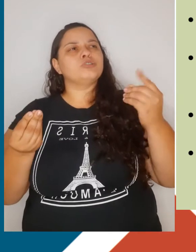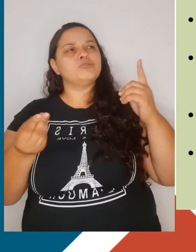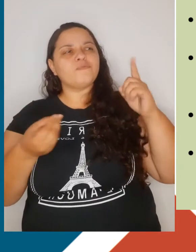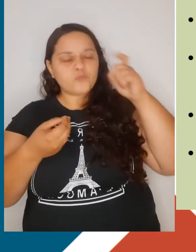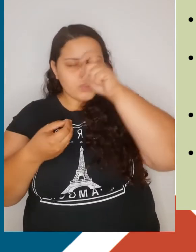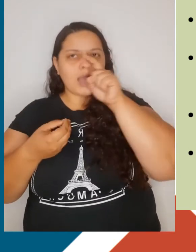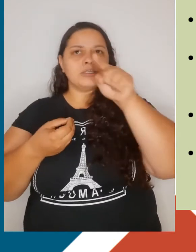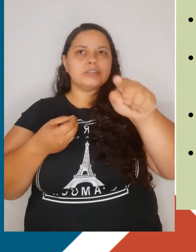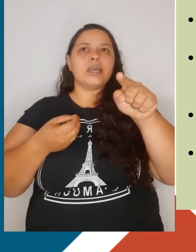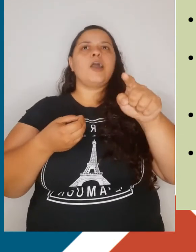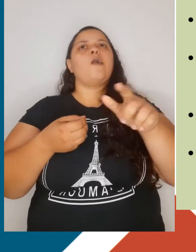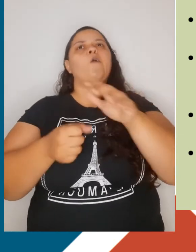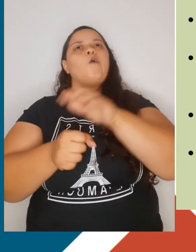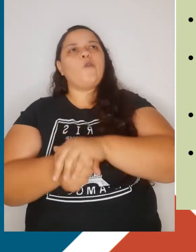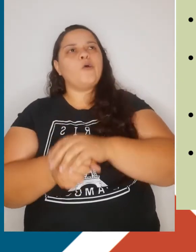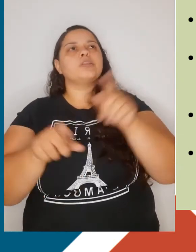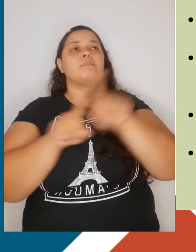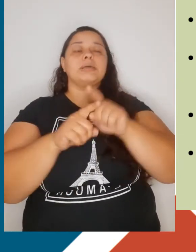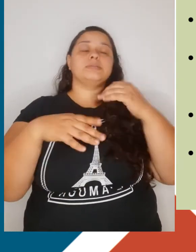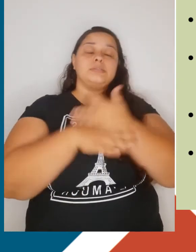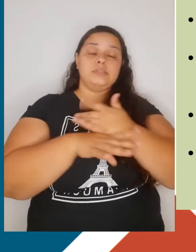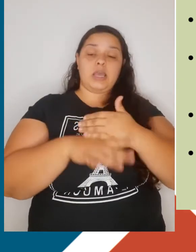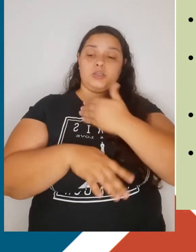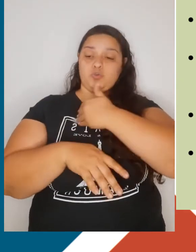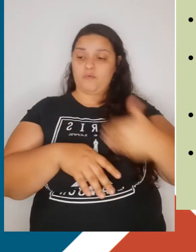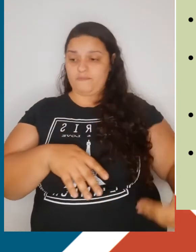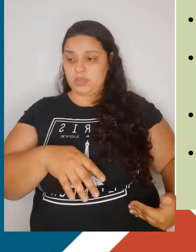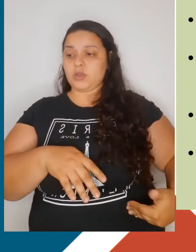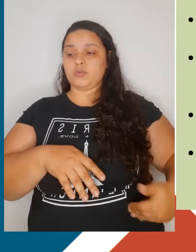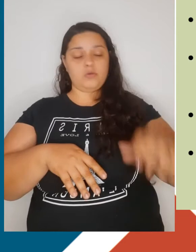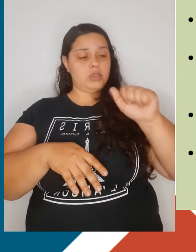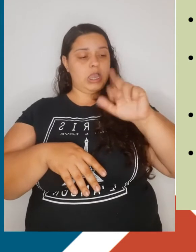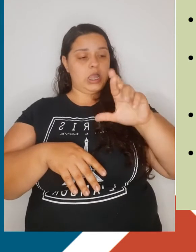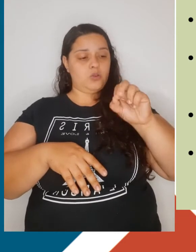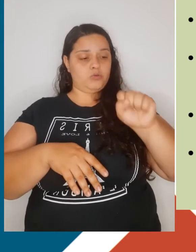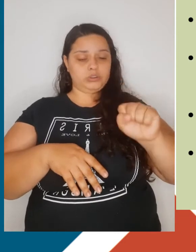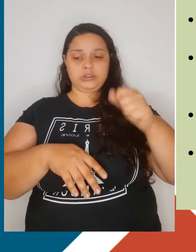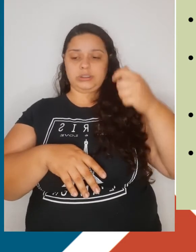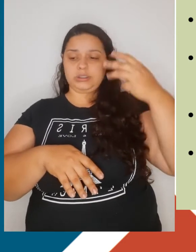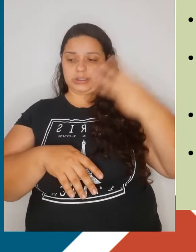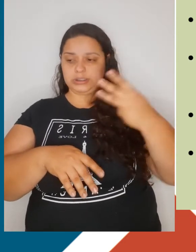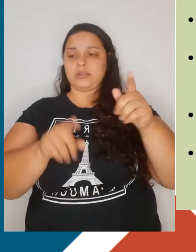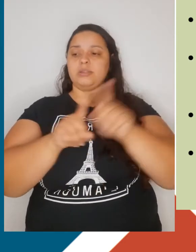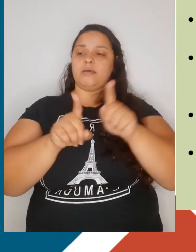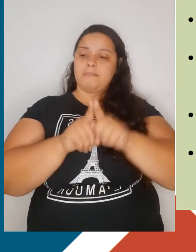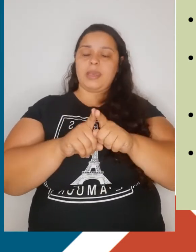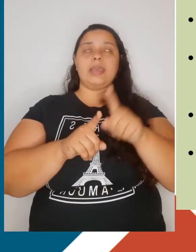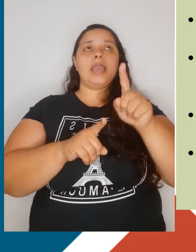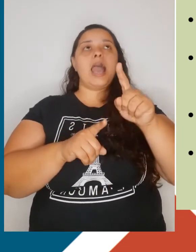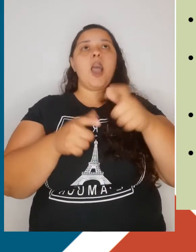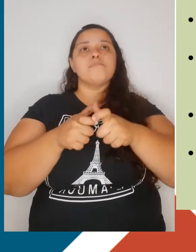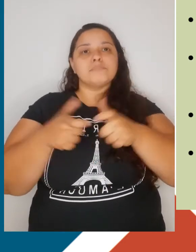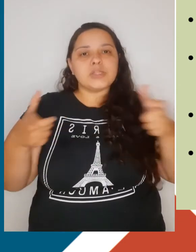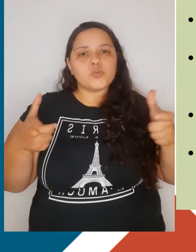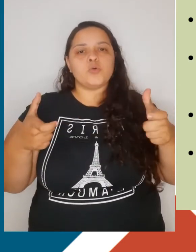grande tensão entre a colônia e a metrópole. Durante os governos de Carlos III e Carlos V na Espanha,